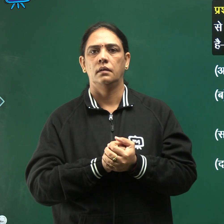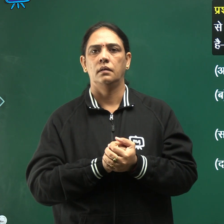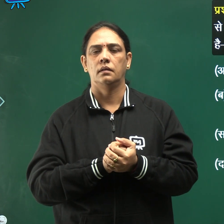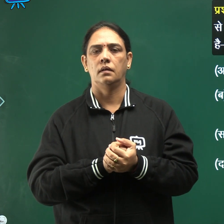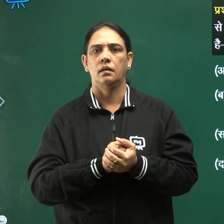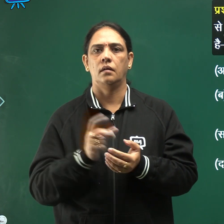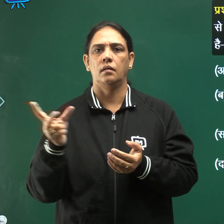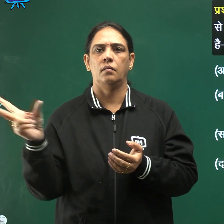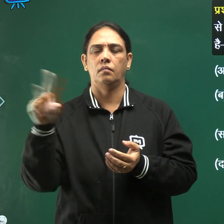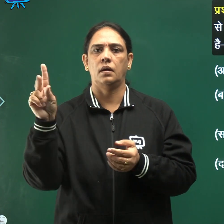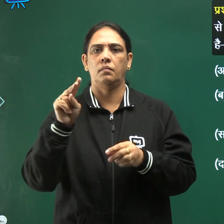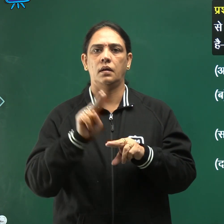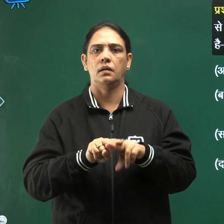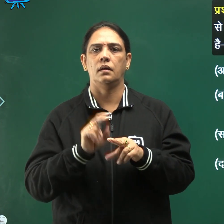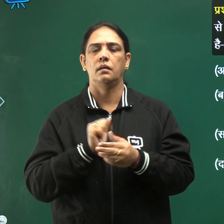बारंबारता